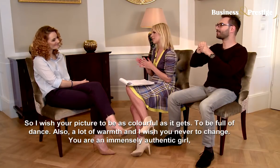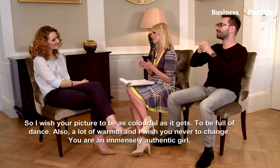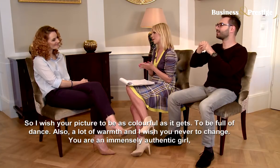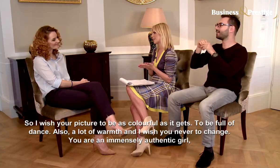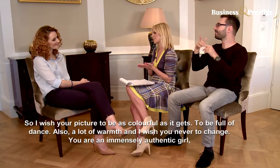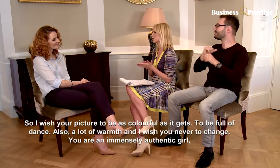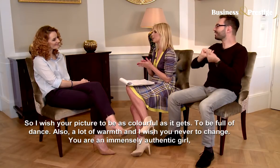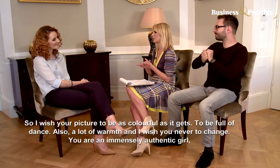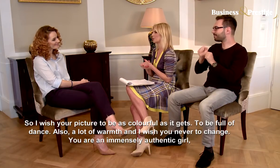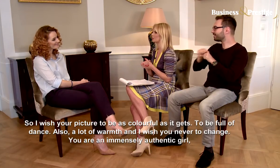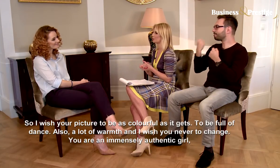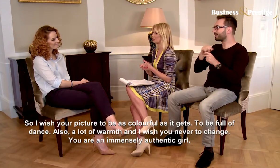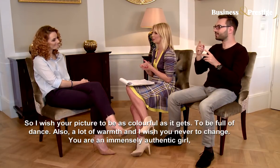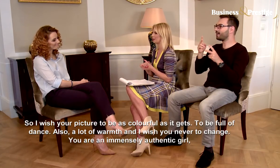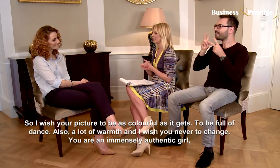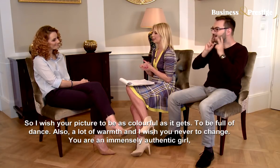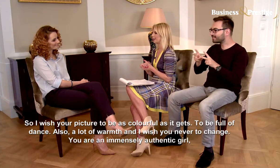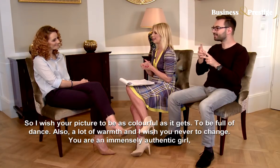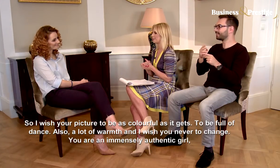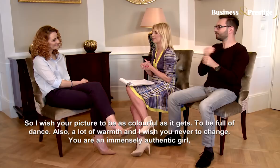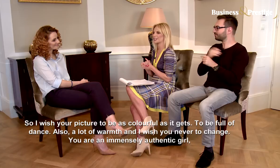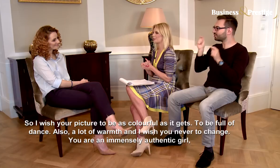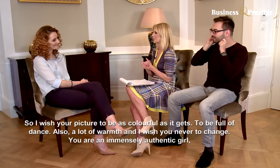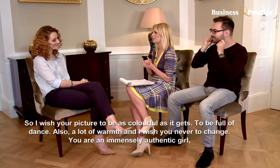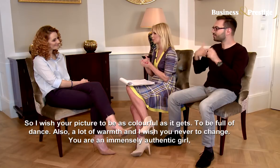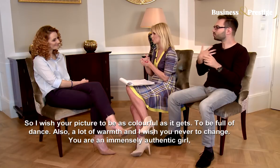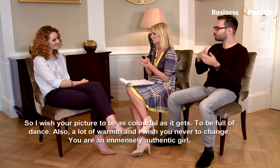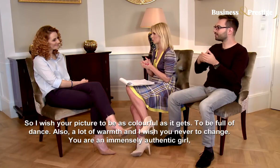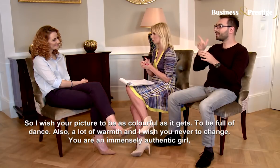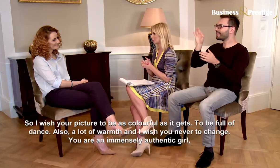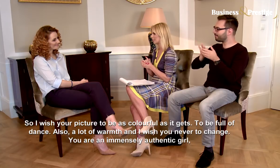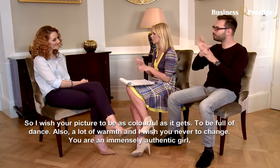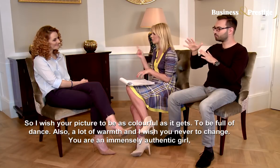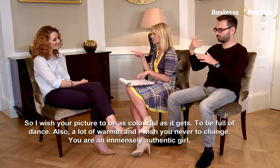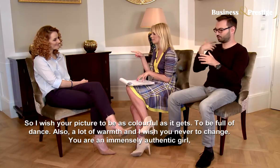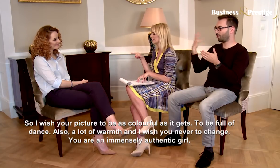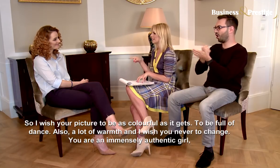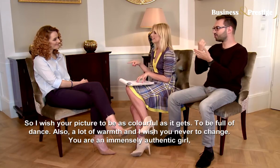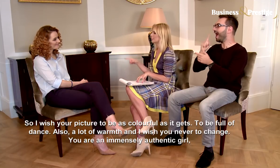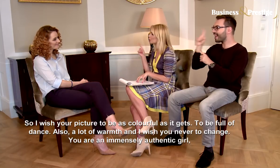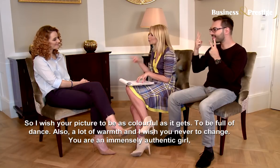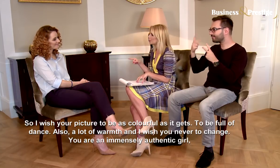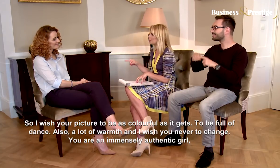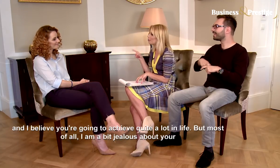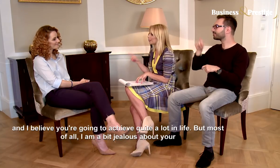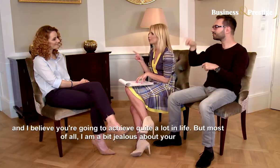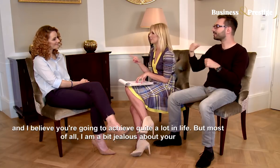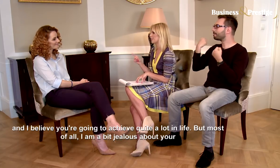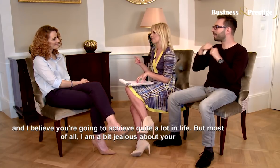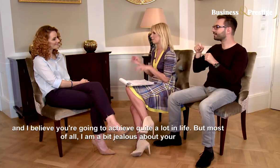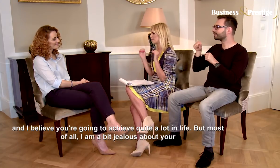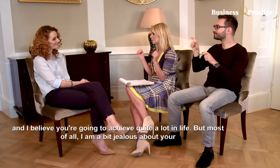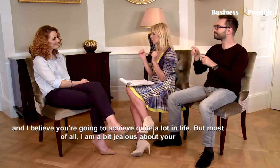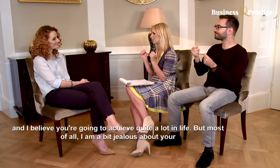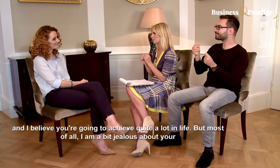żebyś się nie zmieniała. Jesteś strasznie autentyczną dziewczyną, która uważam, że jeszcze bardzo dużo w życiu osiągnie, ale przede wszystkim zazdroszczę ci, bardzo ci,